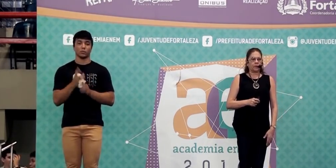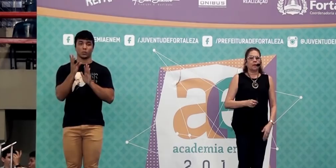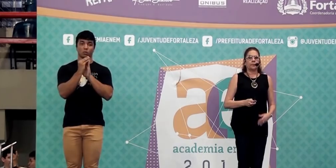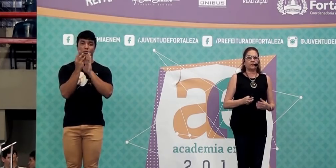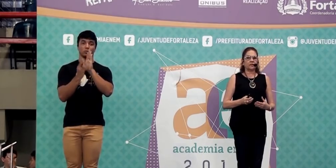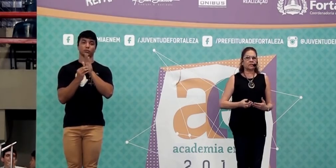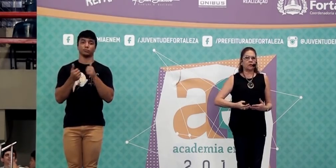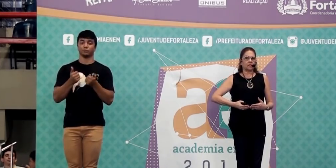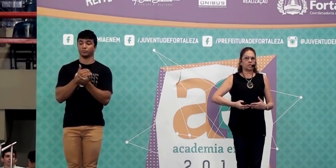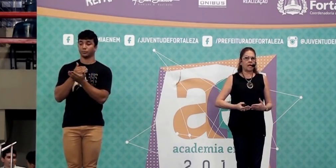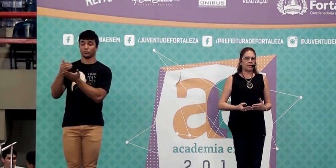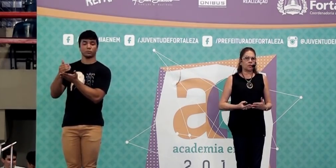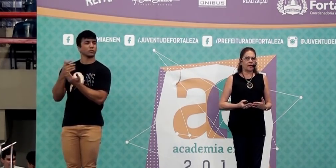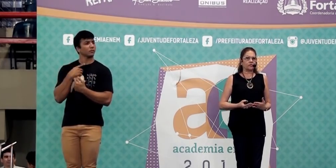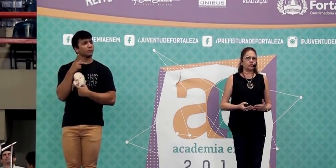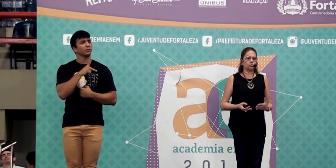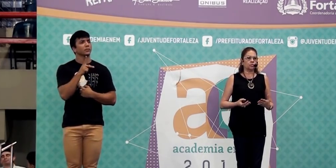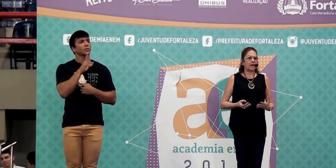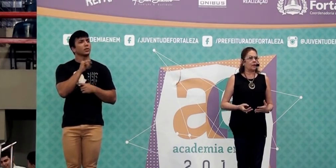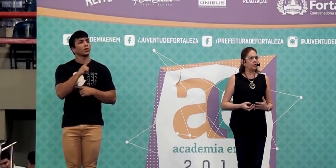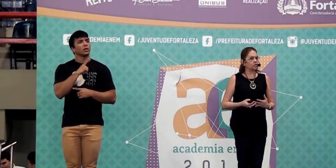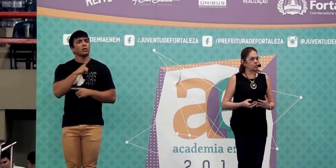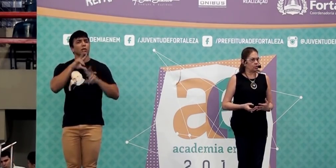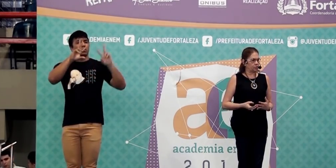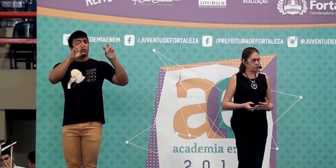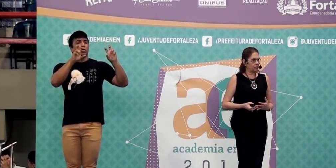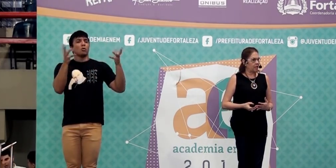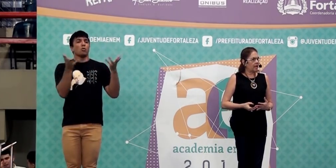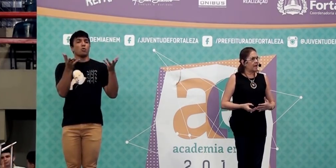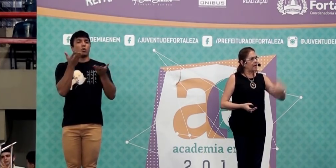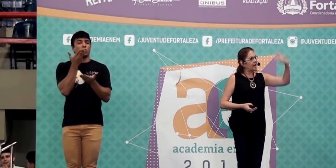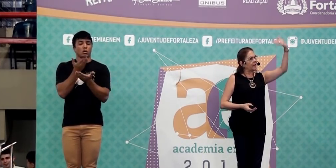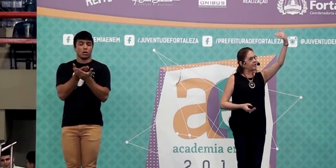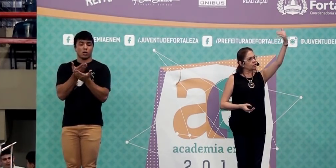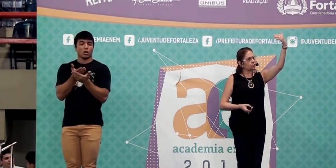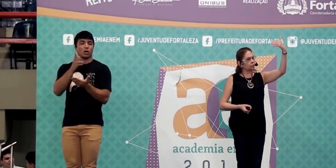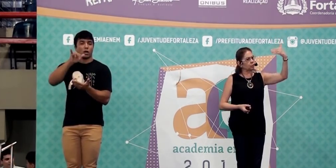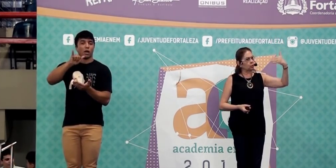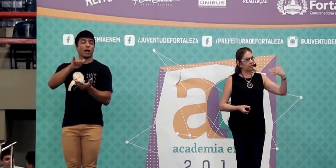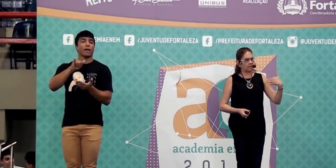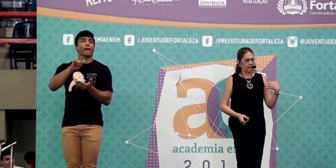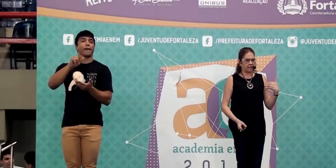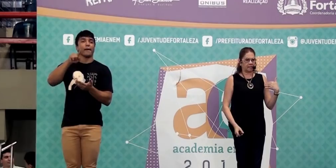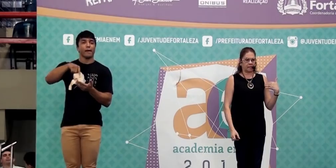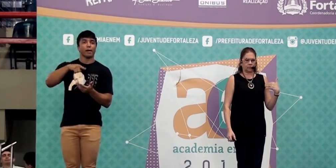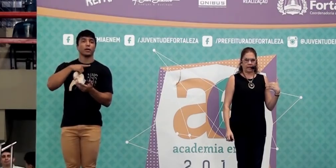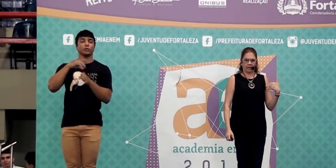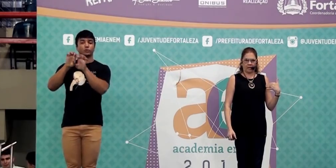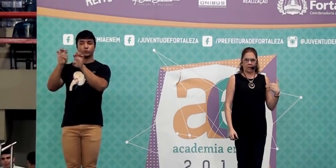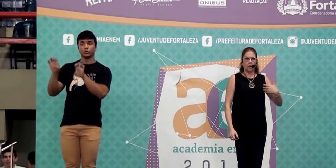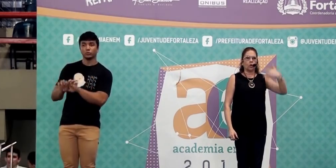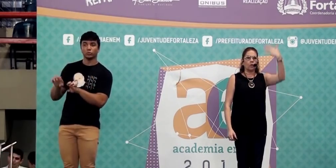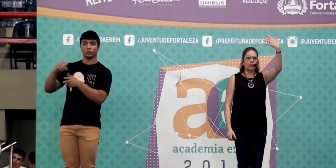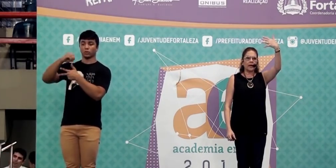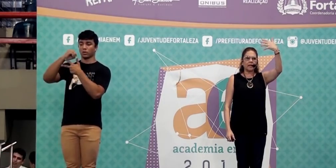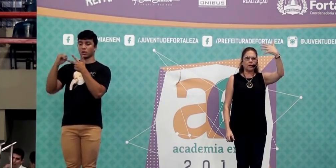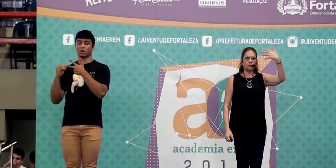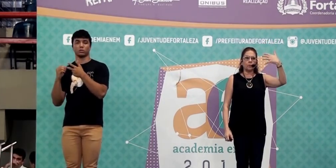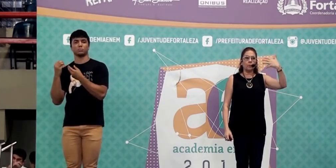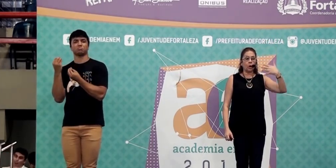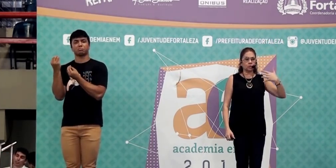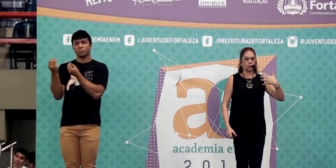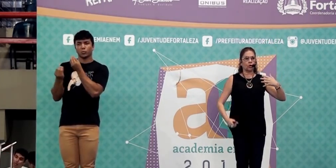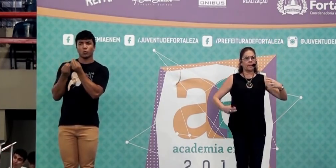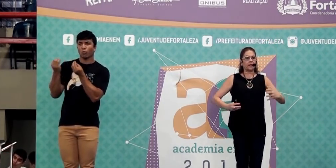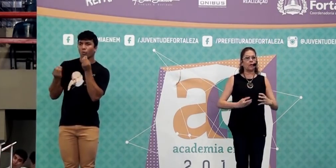conteúdo. Professora, já que o assunto da aula de hoje é a estrutura da redação do Enem, como é que